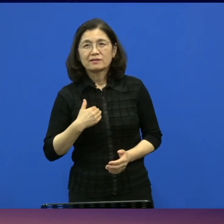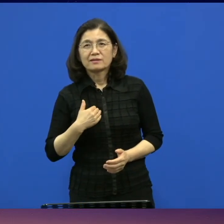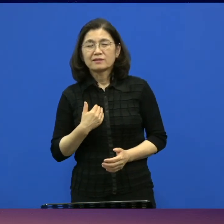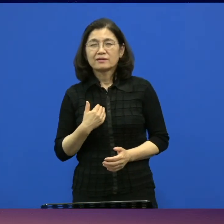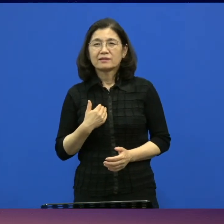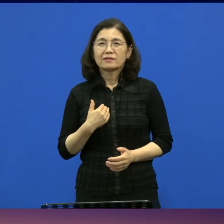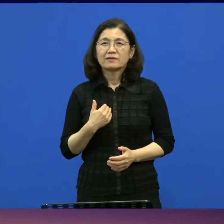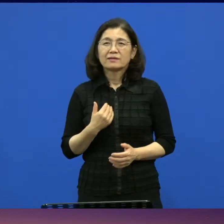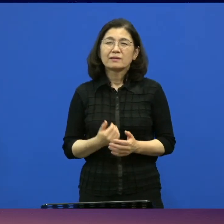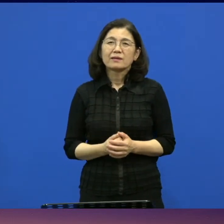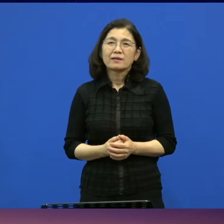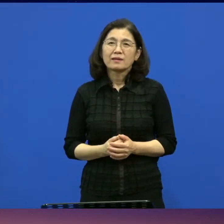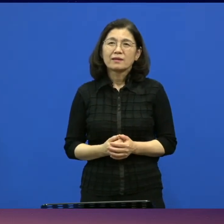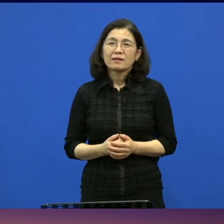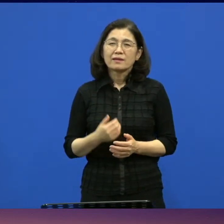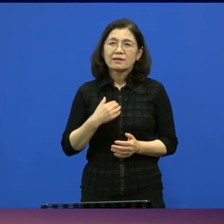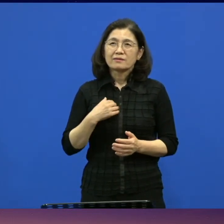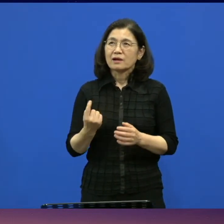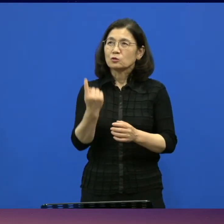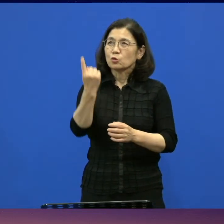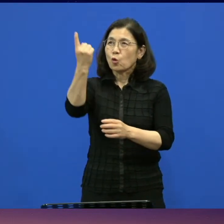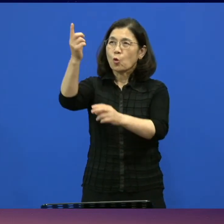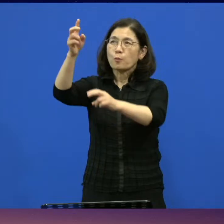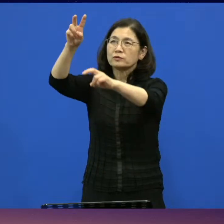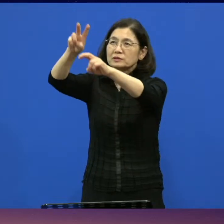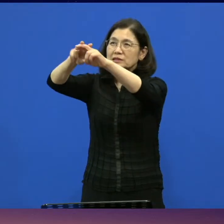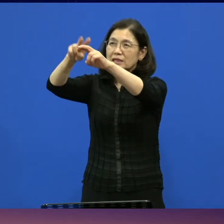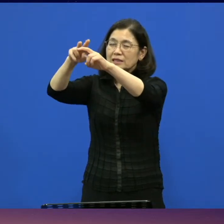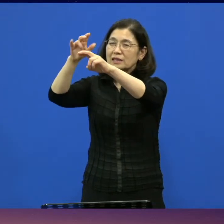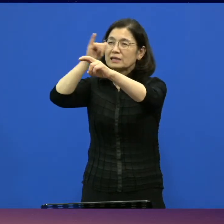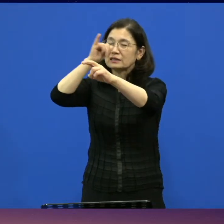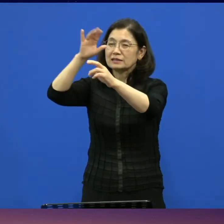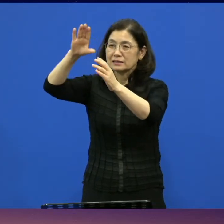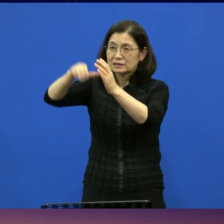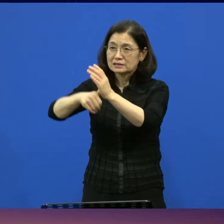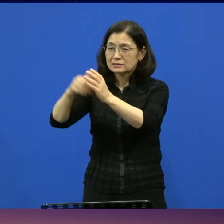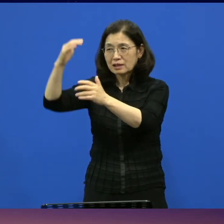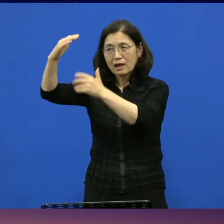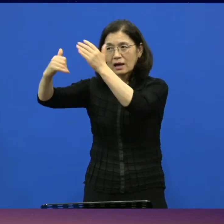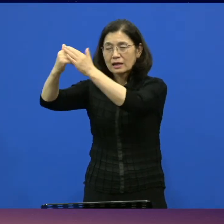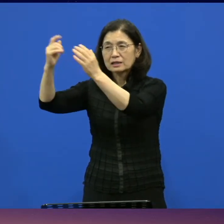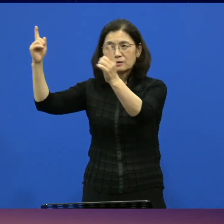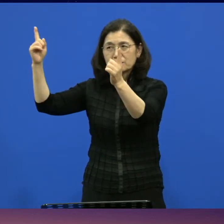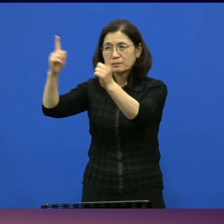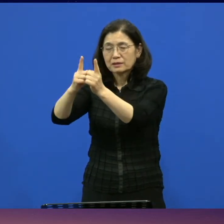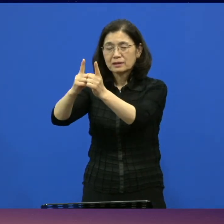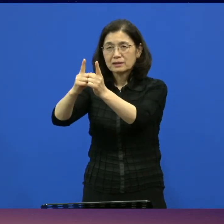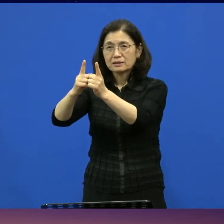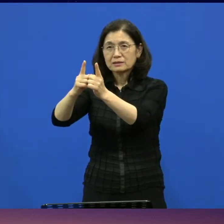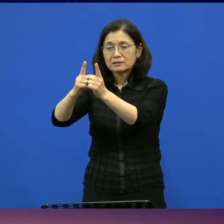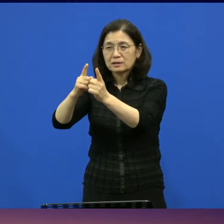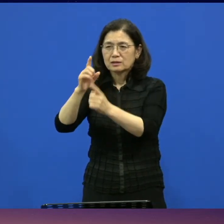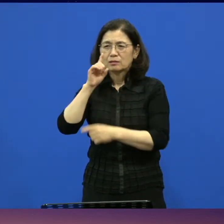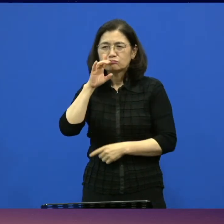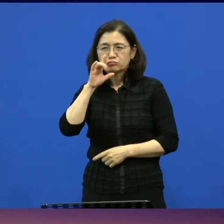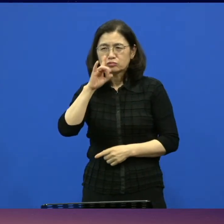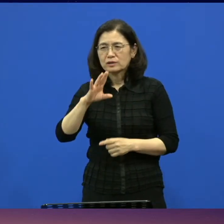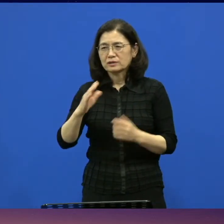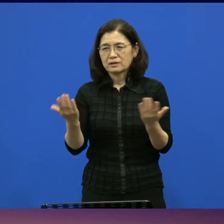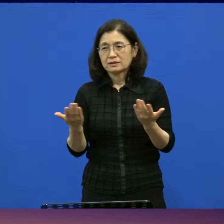뭐 선물이라도 줘야 되나, 뭐 어떻게 해야 되나. Nothing, 없어요. 불가능해요.